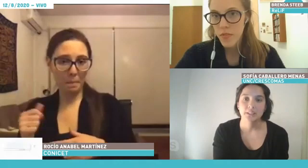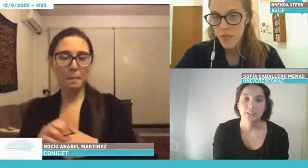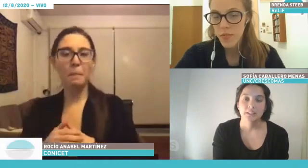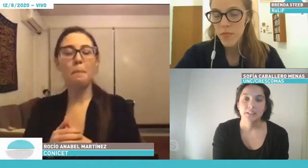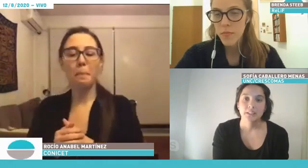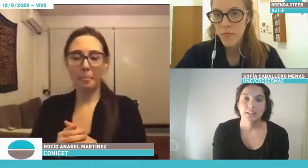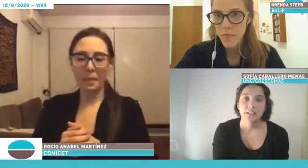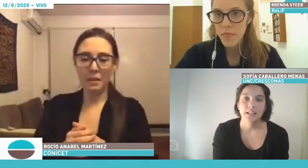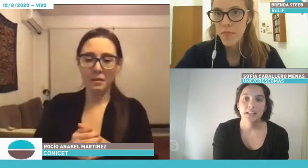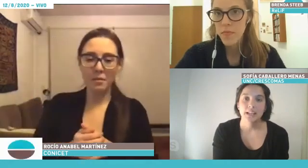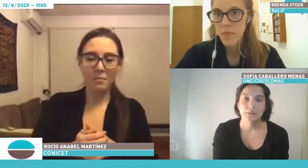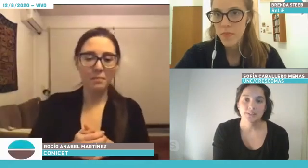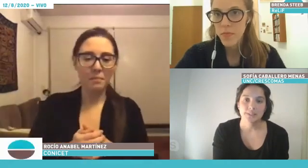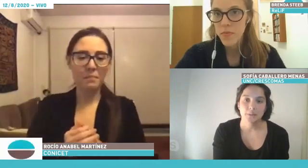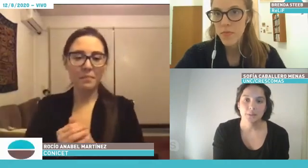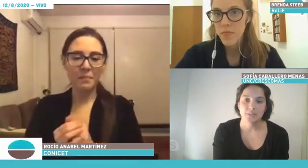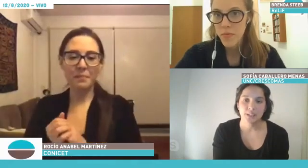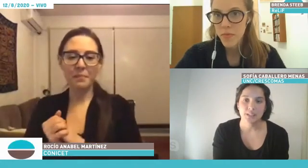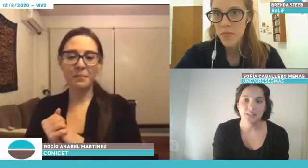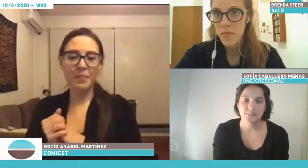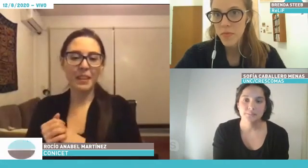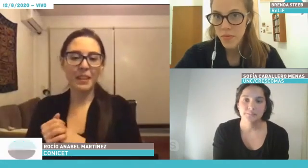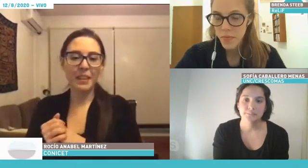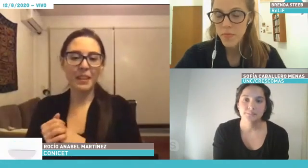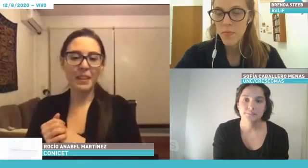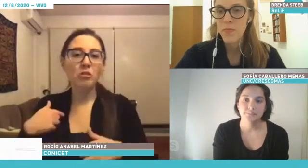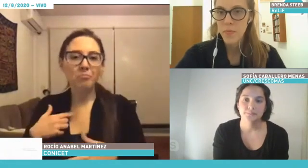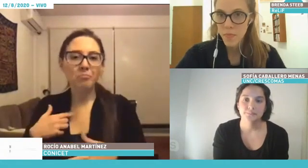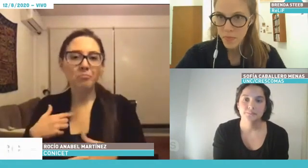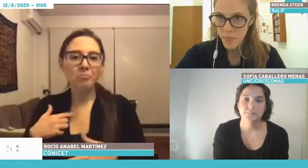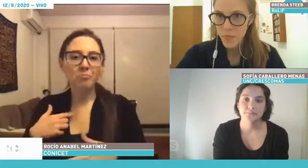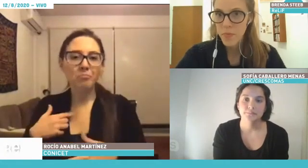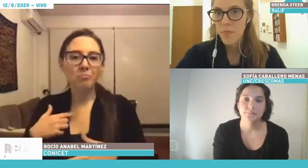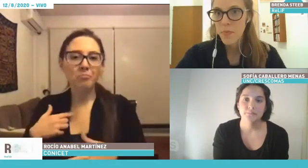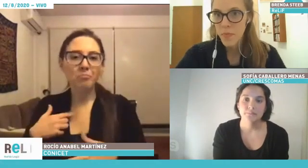¿Ya? En la Universidad de Buenos Aires.